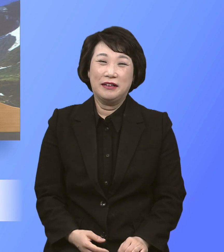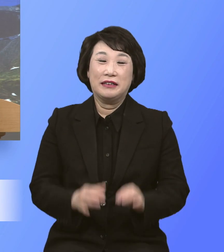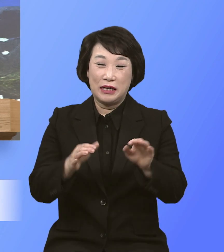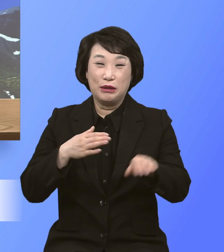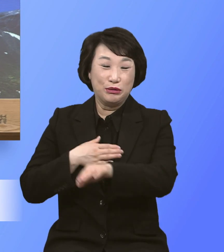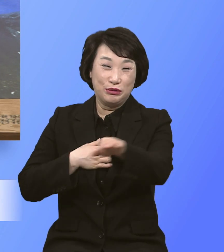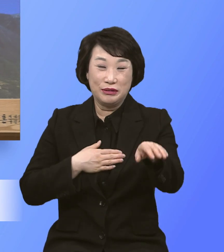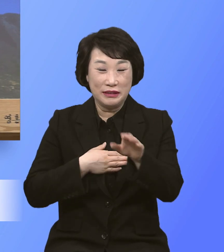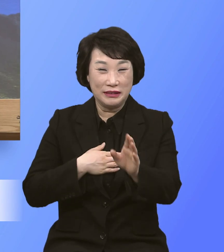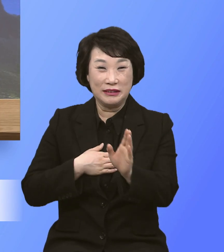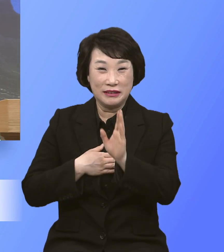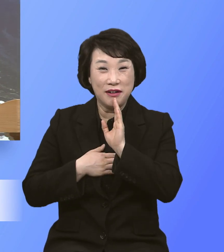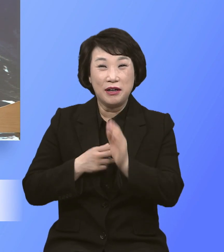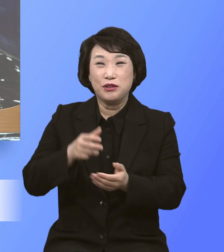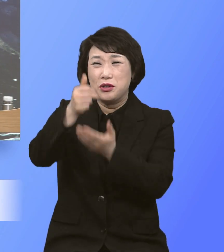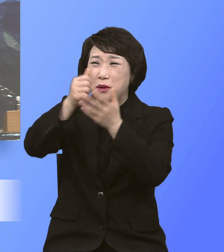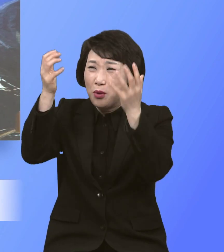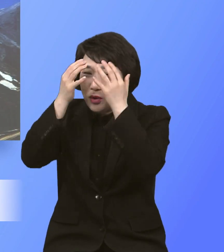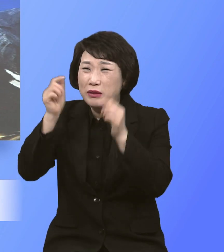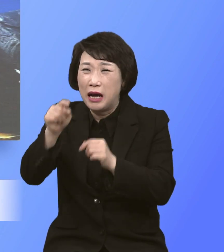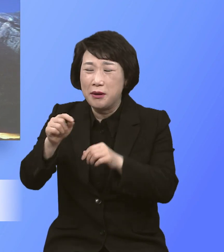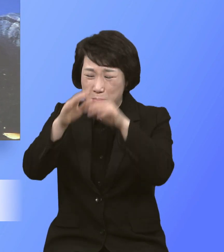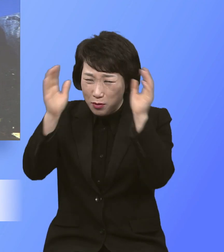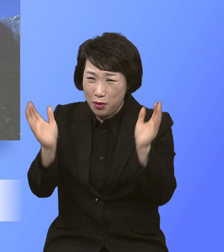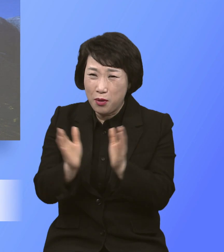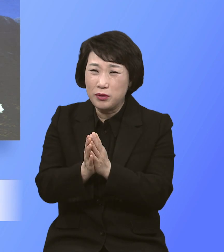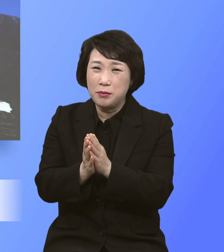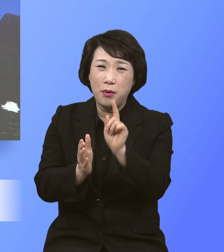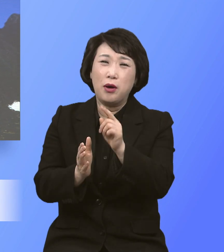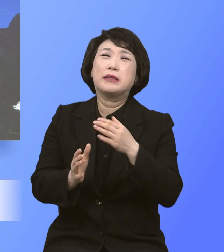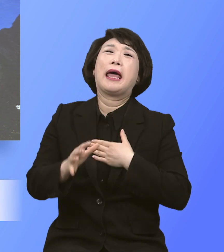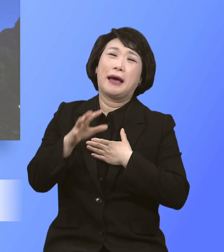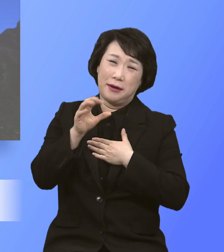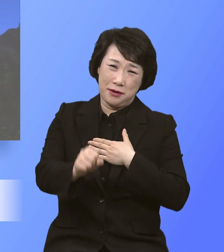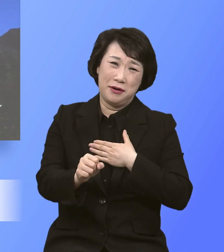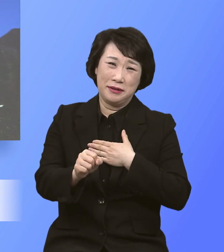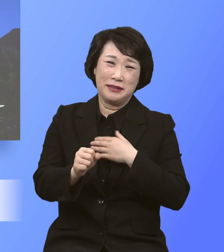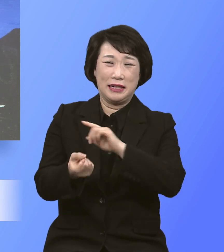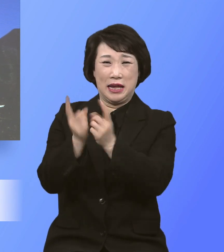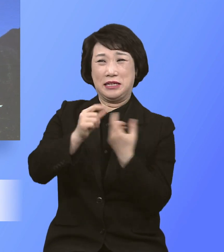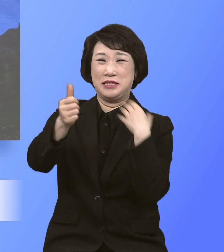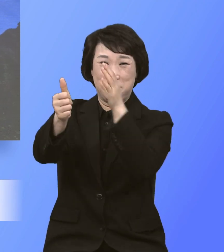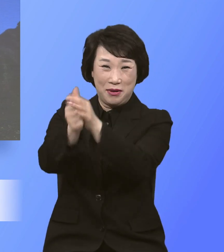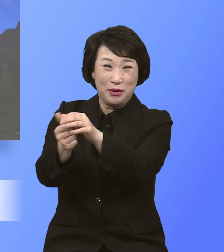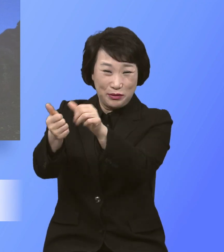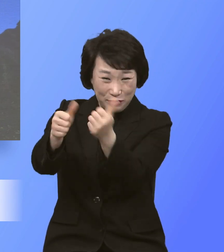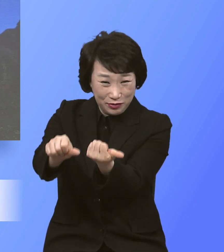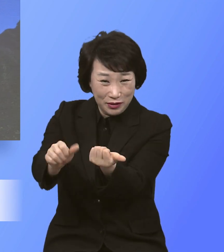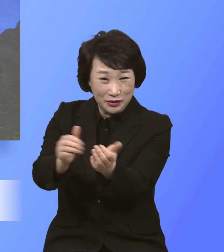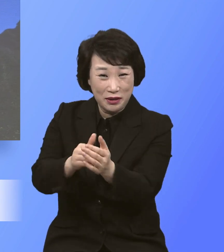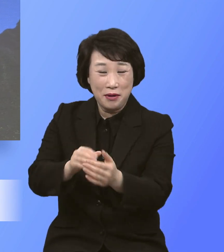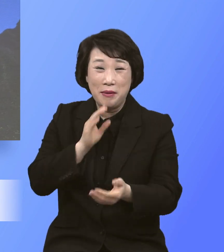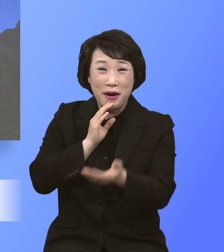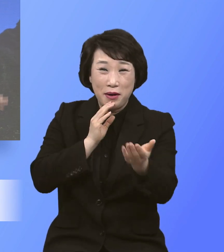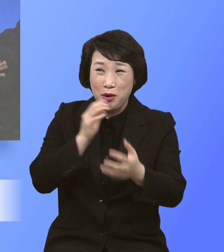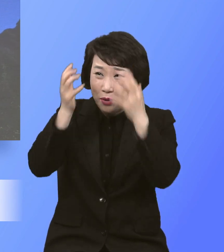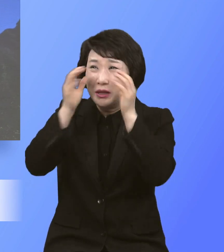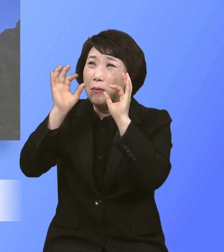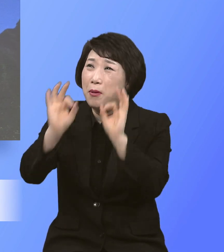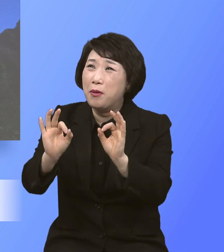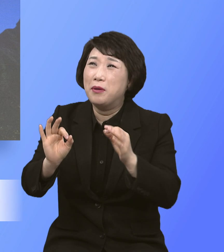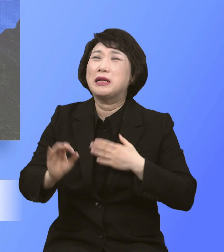우린 정말로 주님이 고난당하신 모든 것이 내 것을 짊어지고 당했으니 고난을 보고